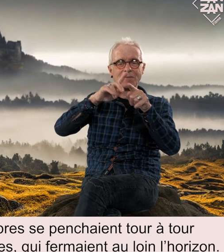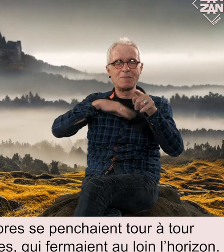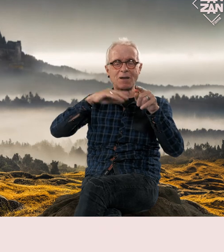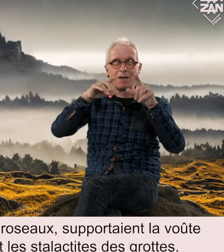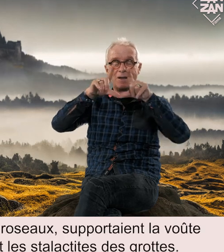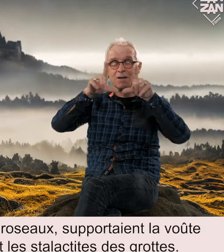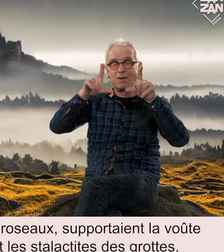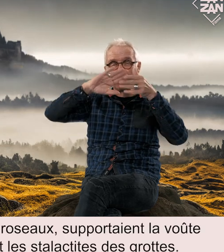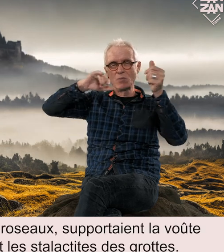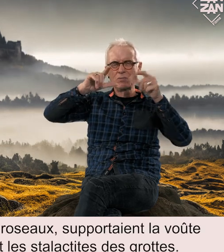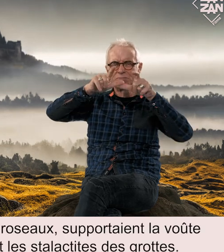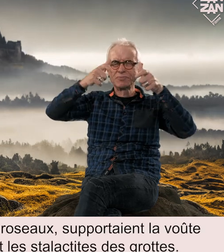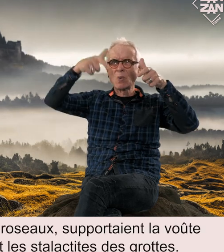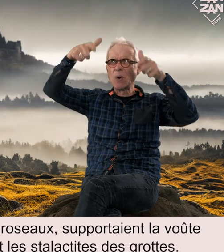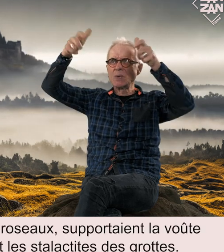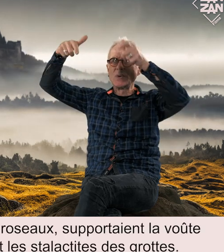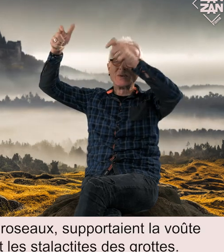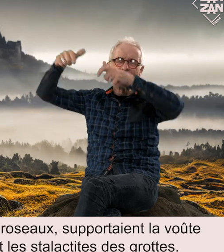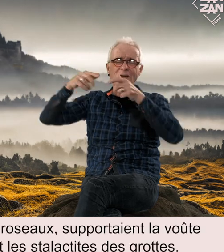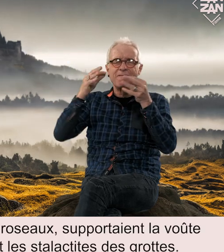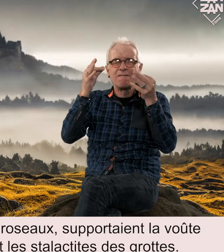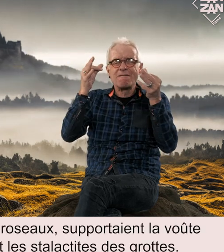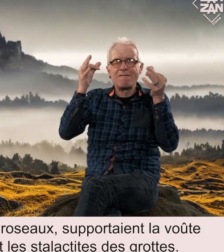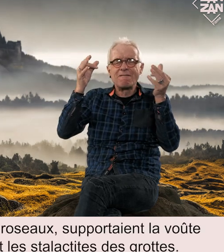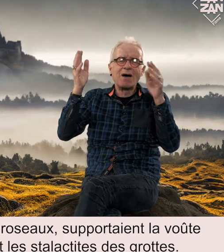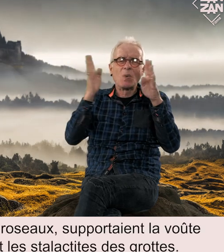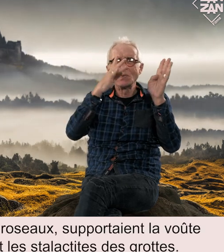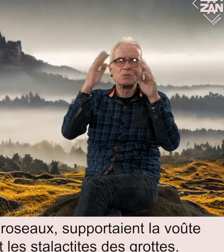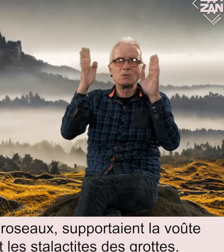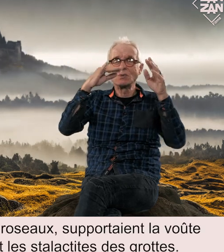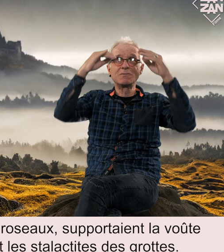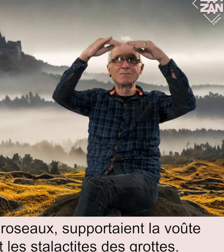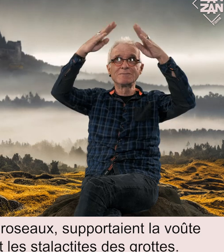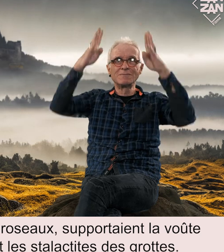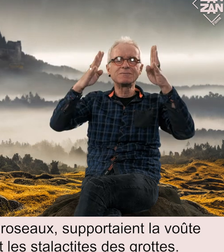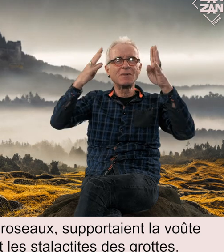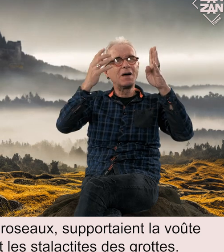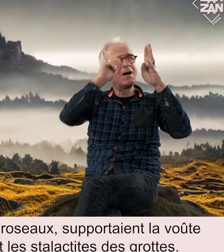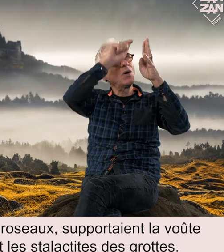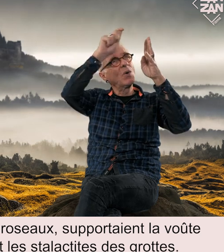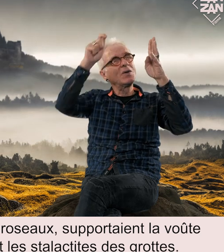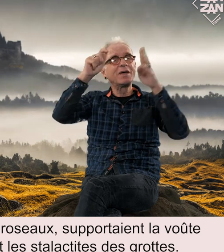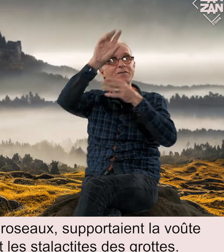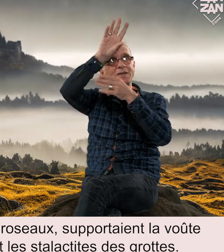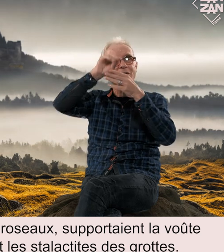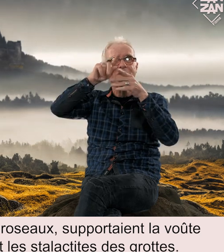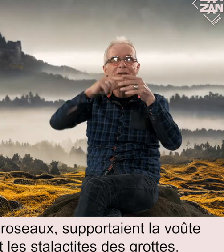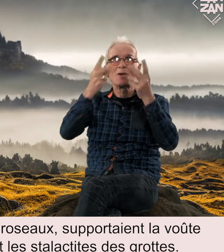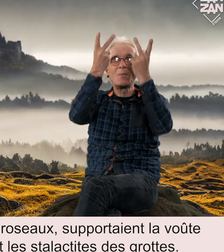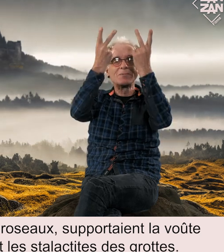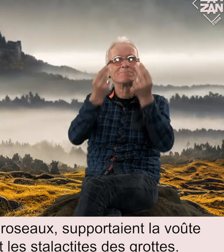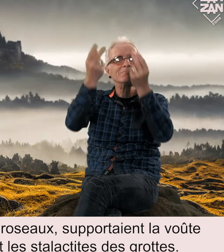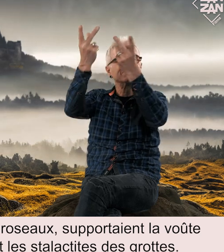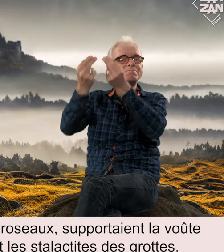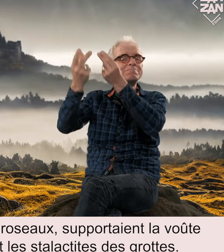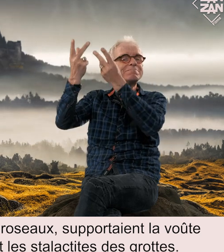murailles. De hautes colonnettes minces comme des roseaux supportaient la voûte des coupoles décorées de reliefs imitant les stalactites des grottes.